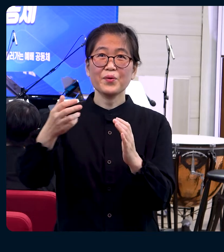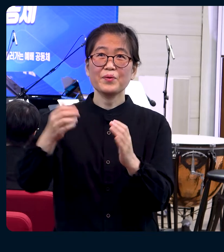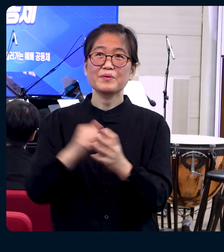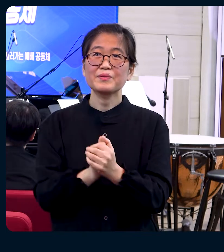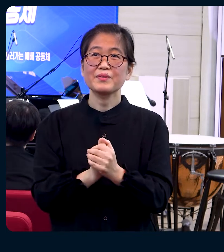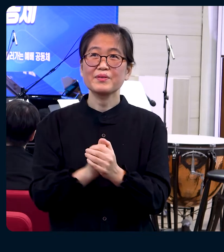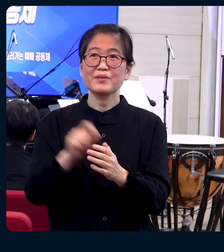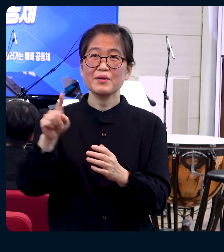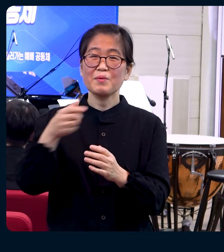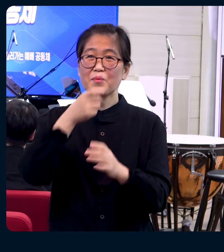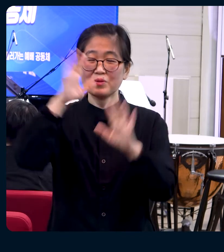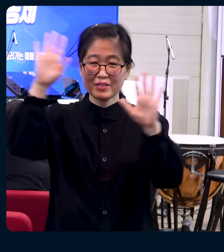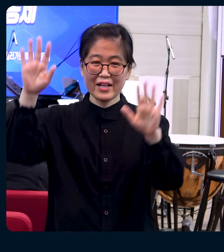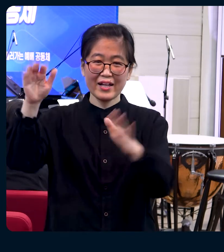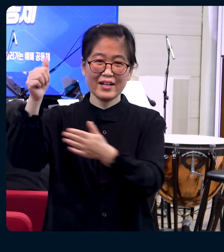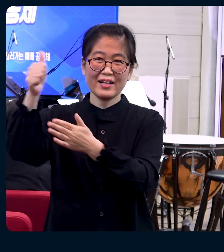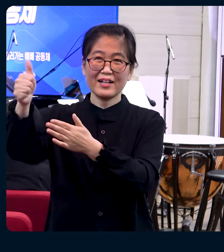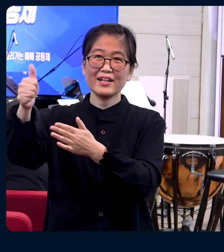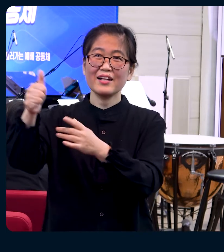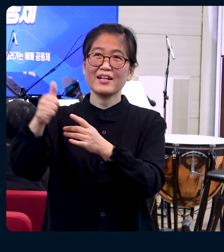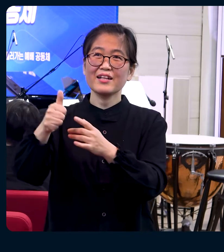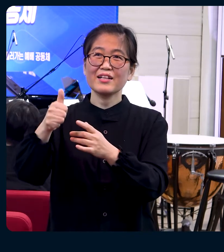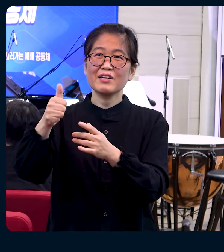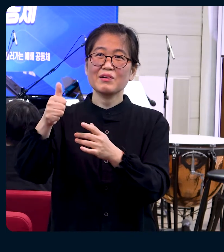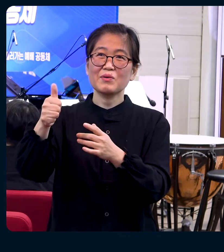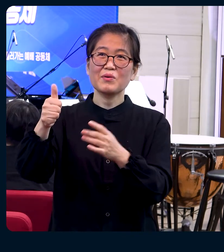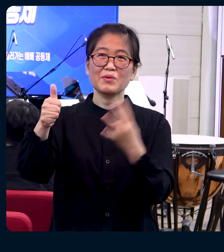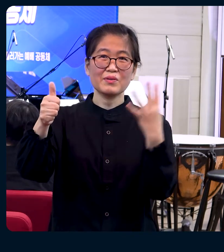내려가겠습니다. 여기 계세요?